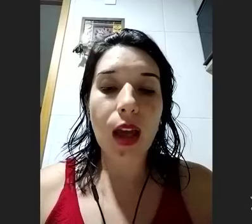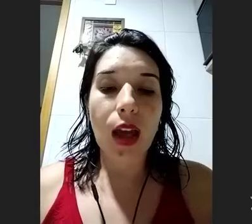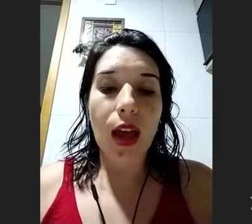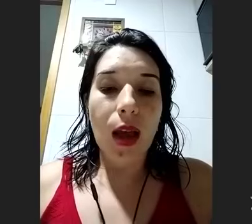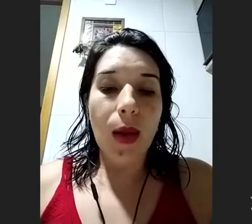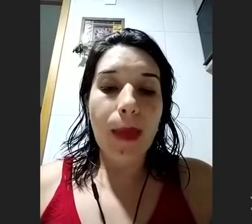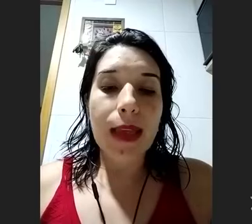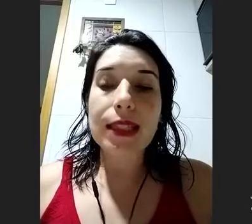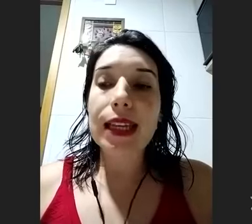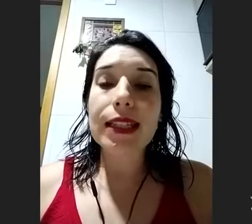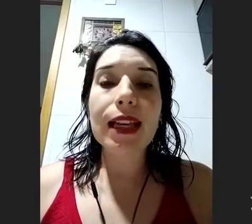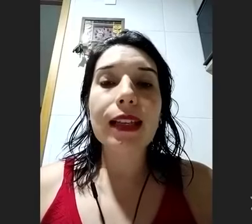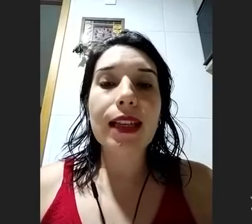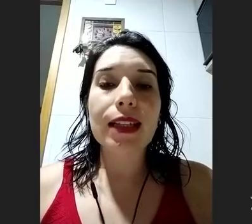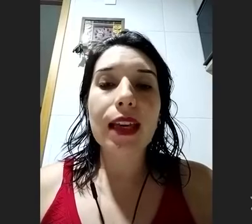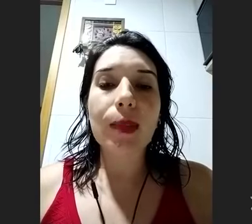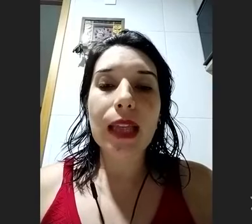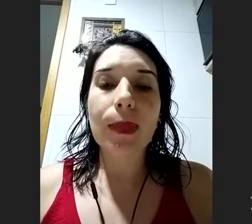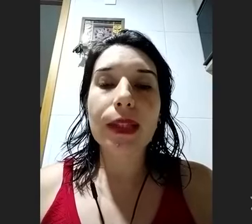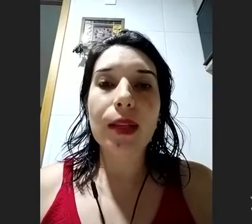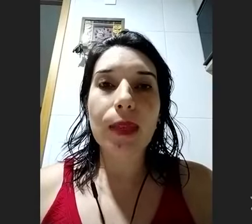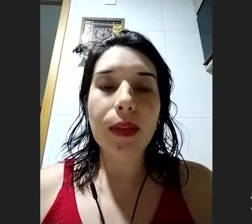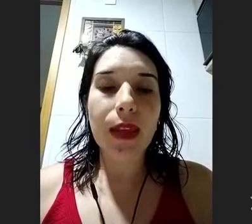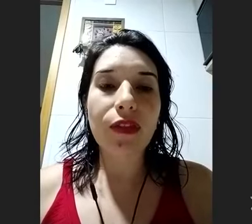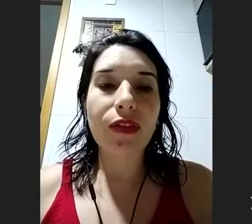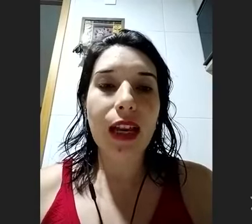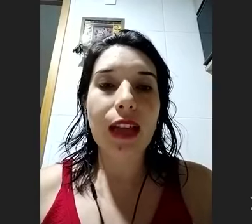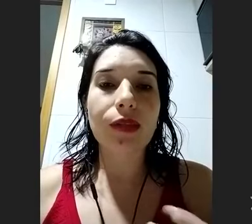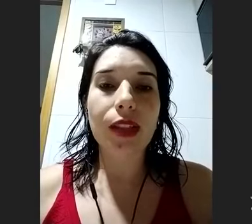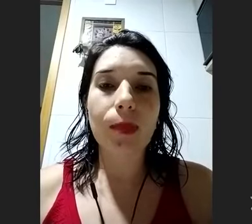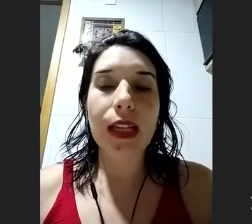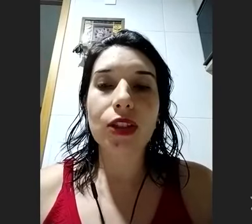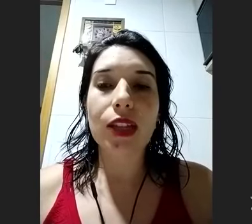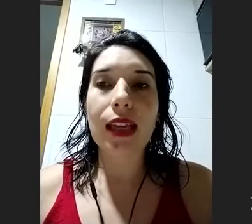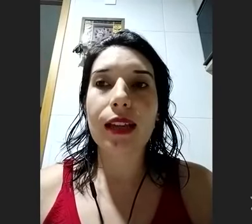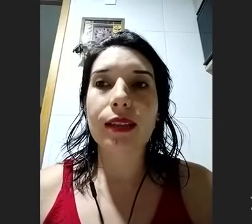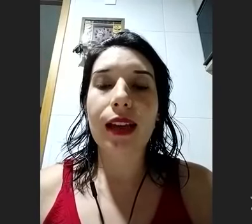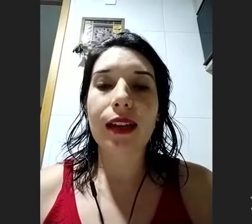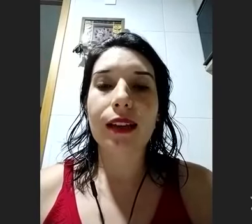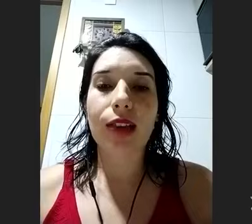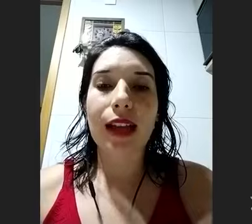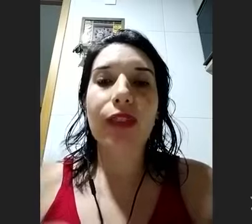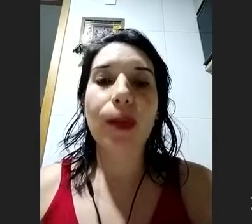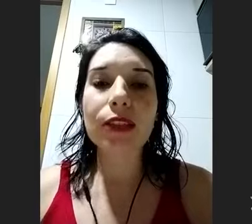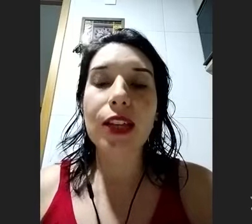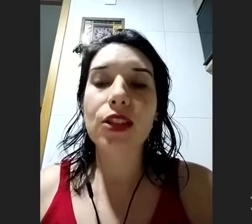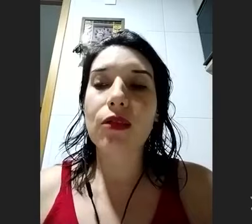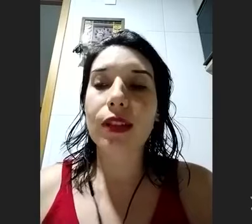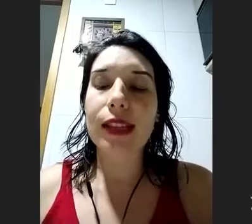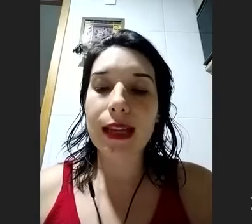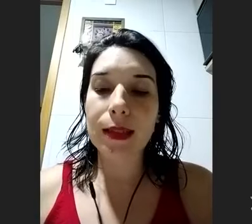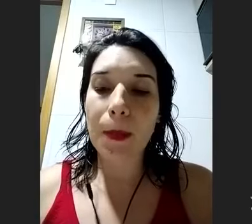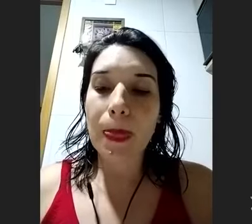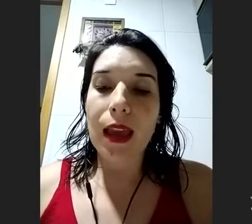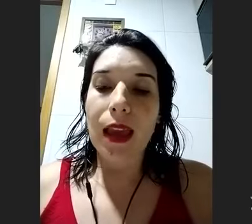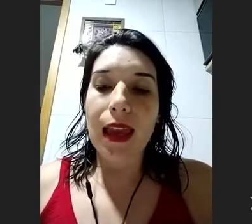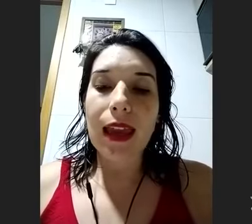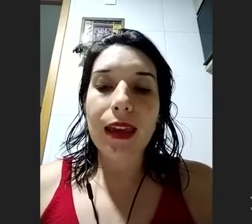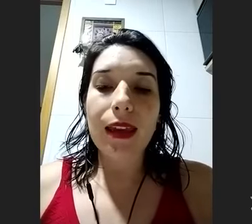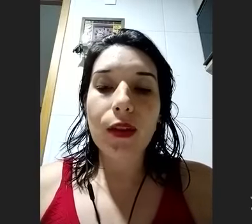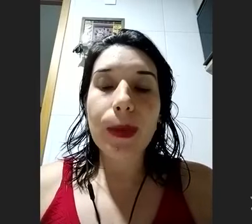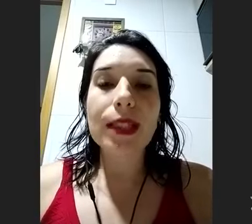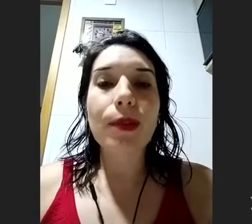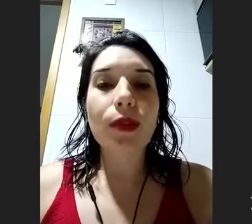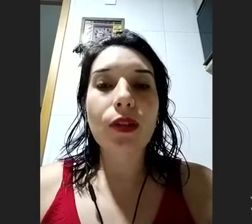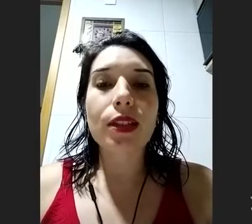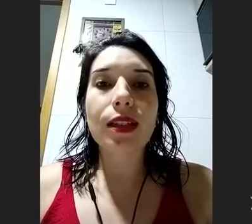conhecimento. Mas, assim, nessa época da pandemia, né, foi falado aí pela Esté do agravamento das desigualdades,